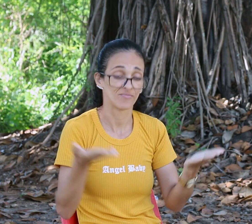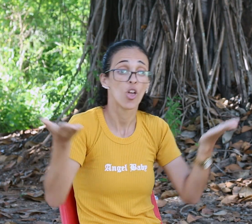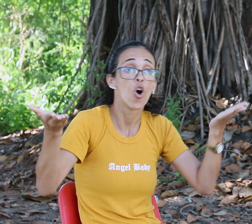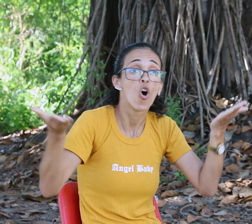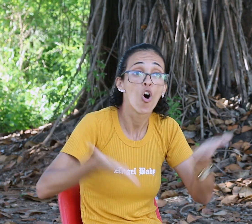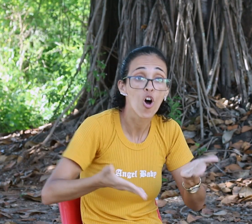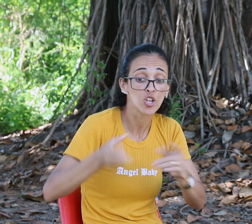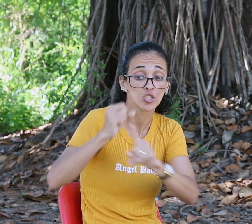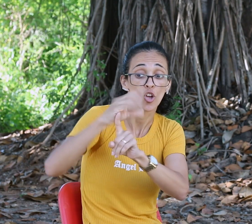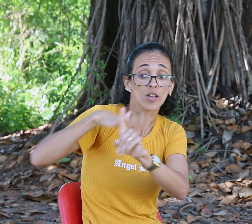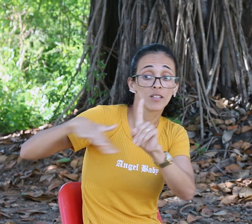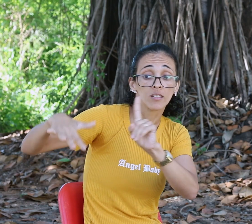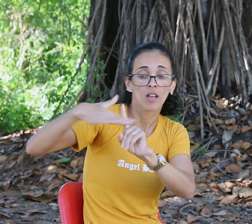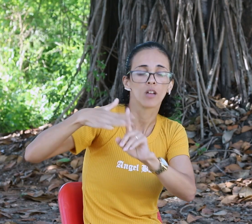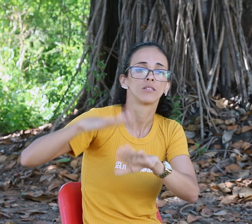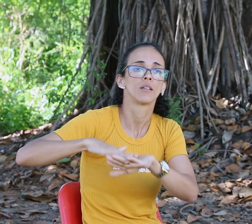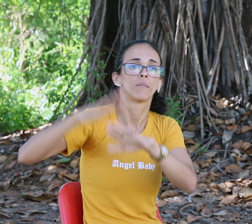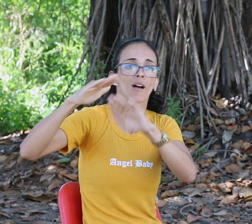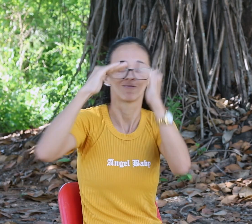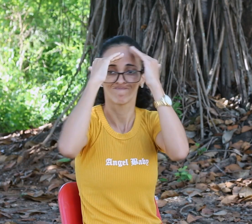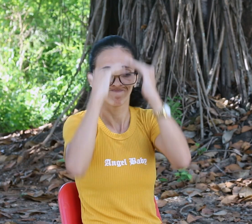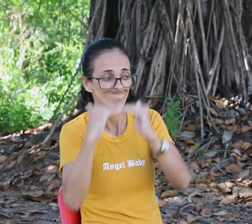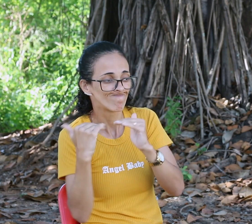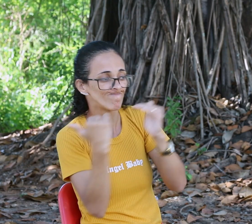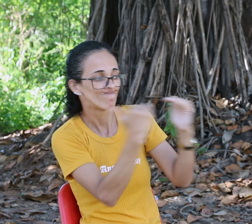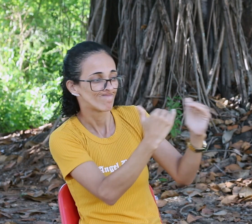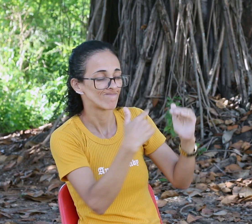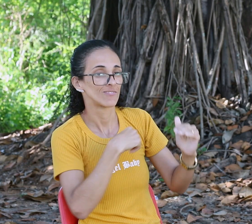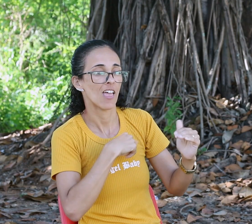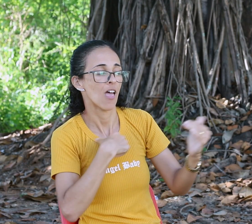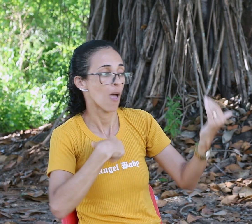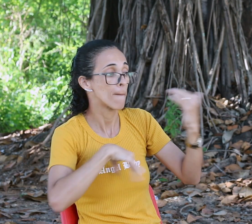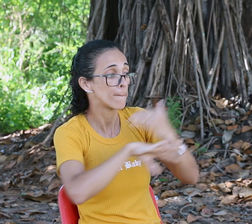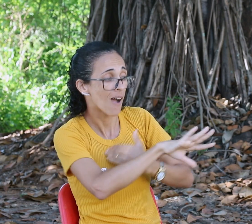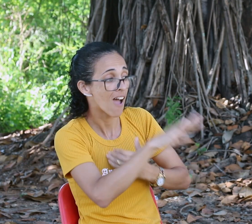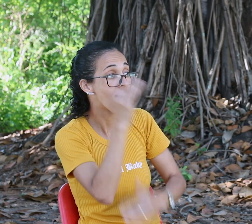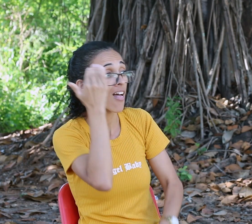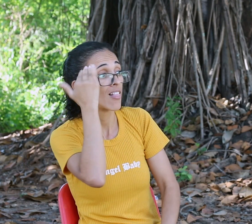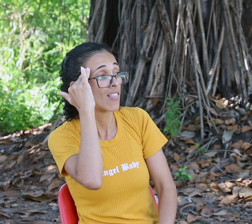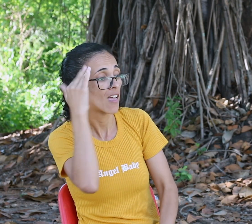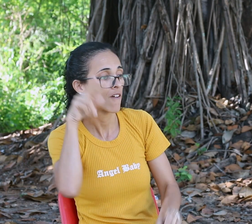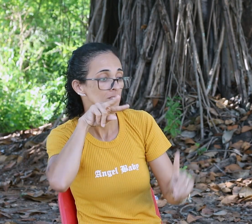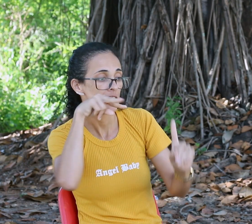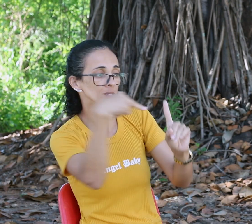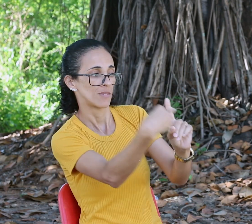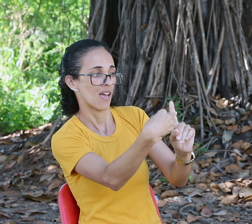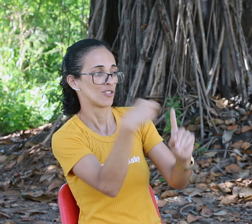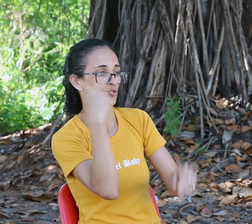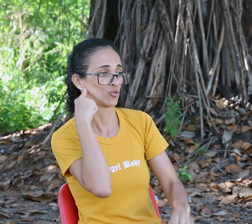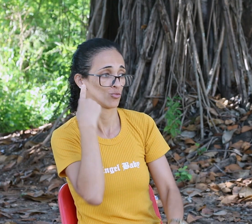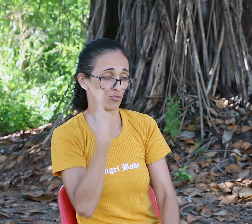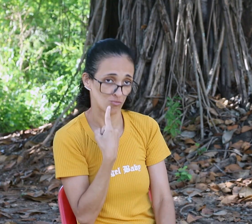que pena, e tinha piedade. Então a sociedade, infelizmente, não respeitava, não tinha essa